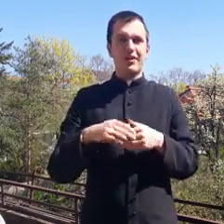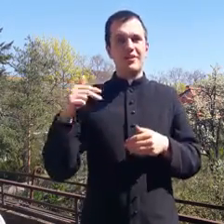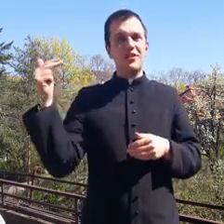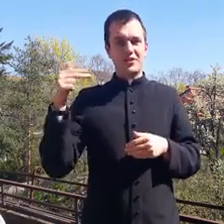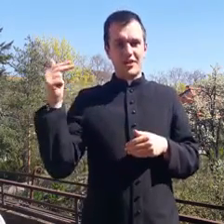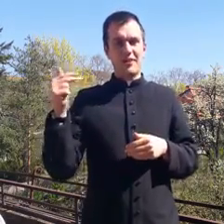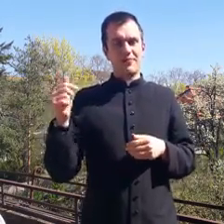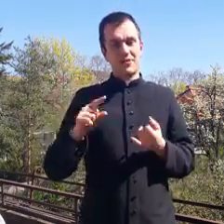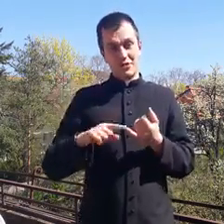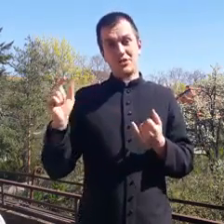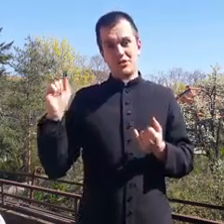i